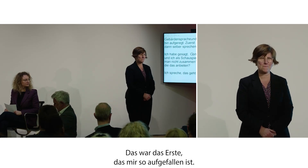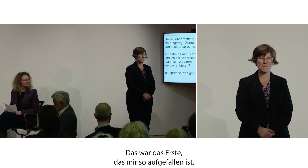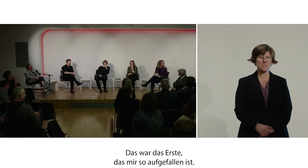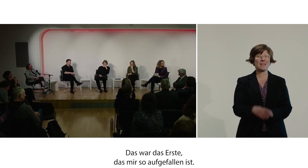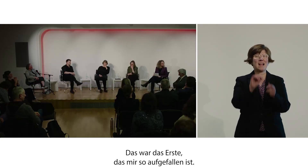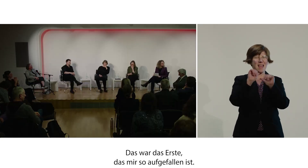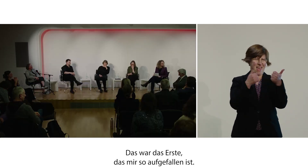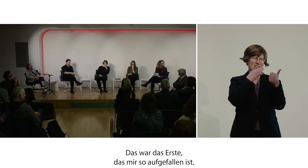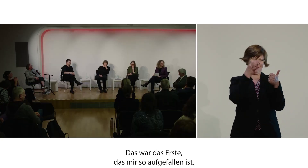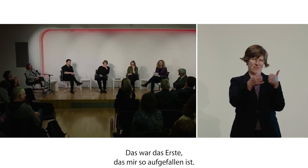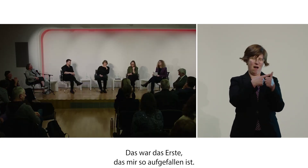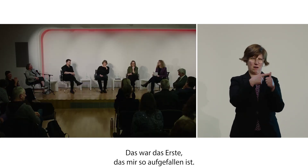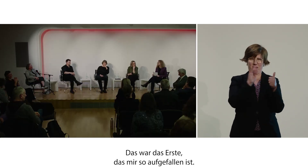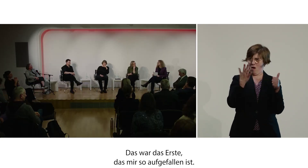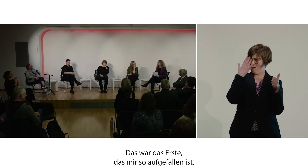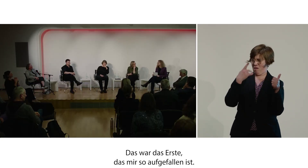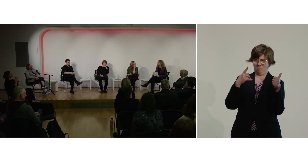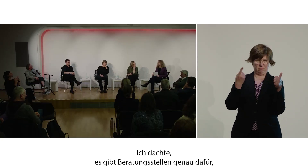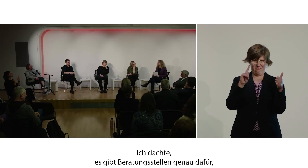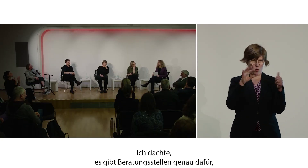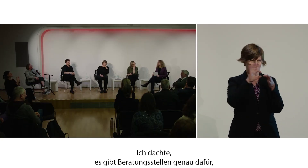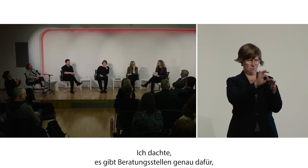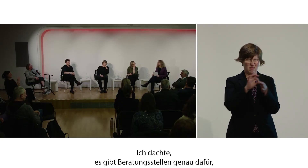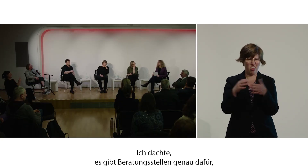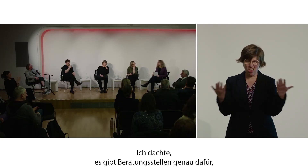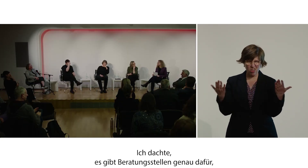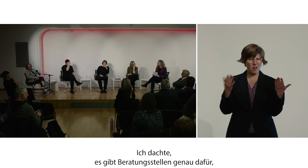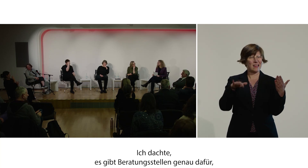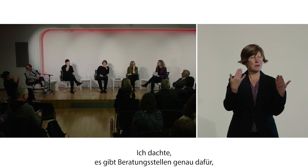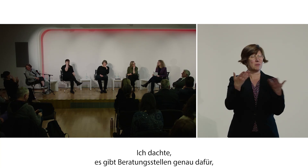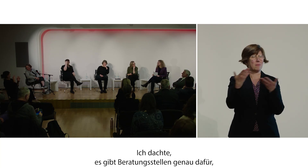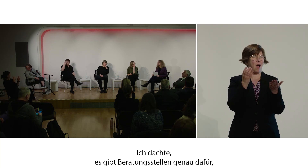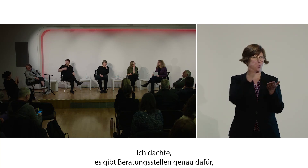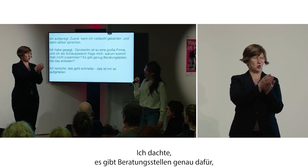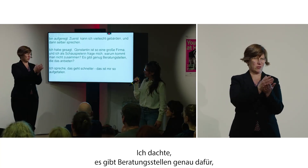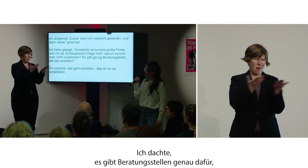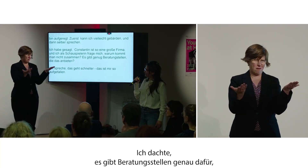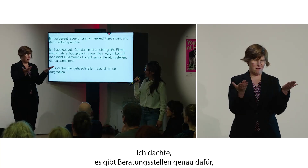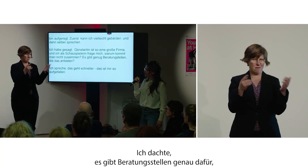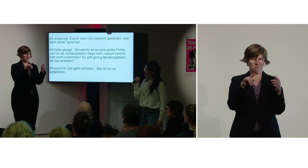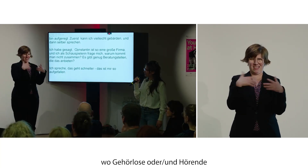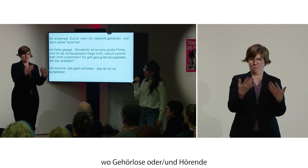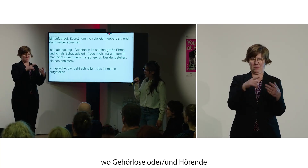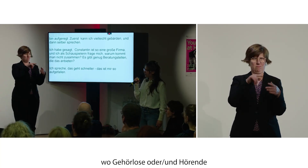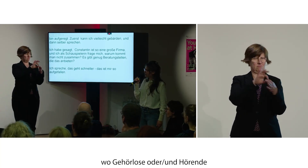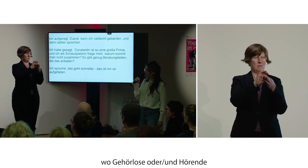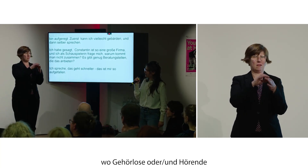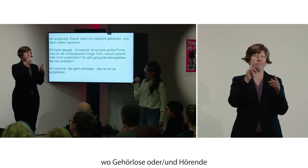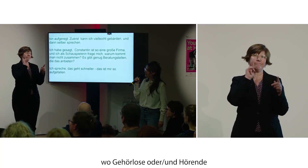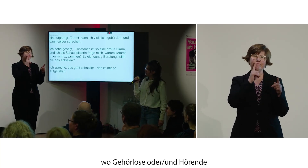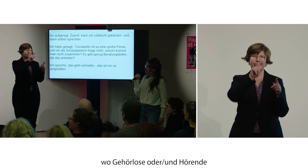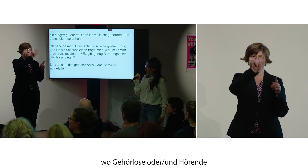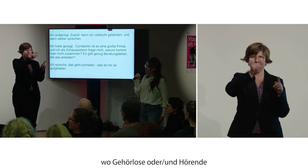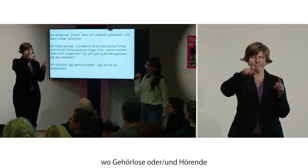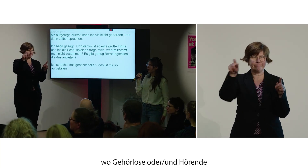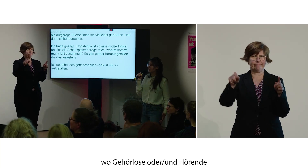Das war die erste, das mir so aufgefallen ist. Ich dachte, hä, es gibt Beratungsstellen genau dafür, wo Gehörlose